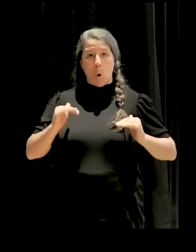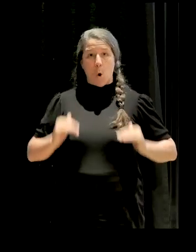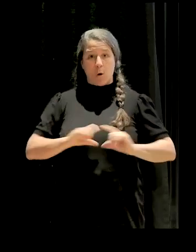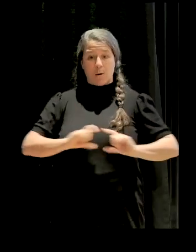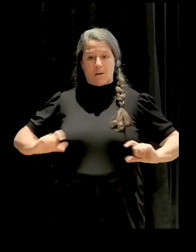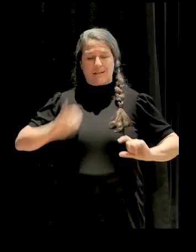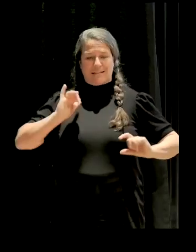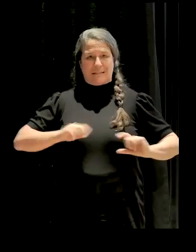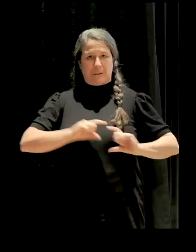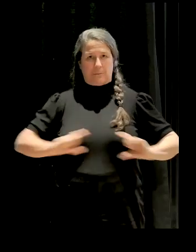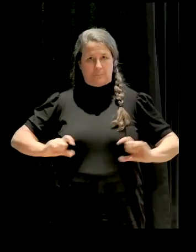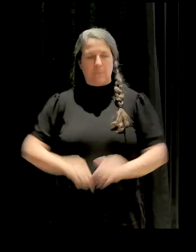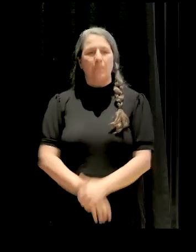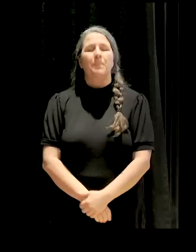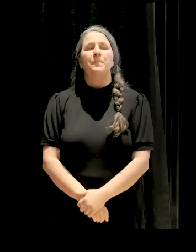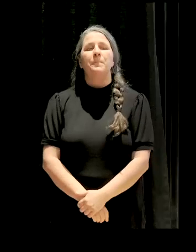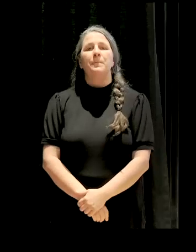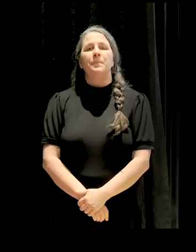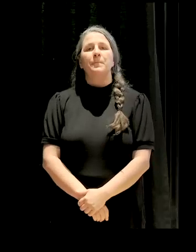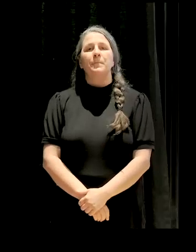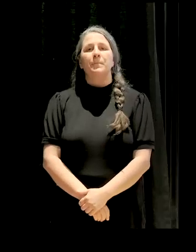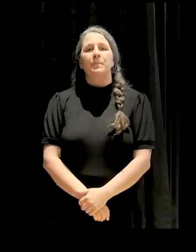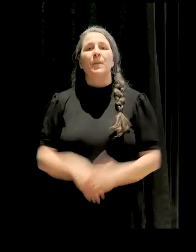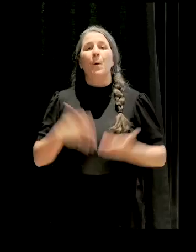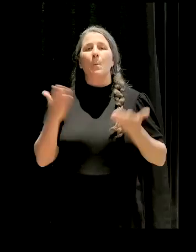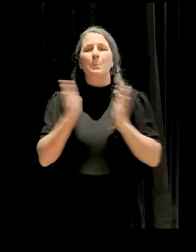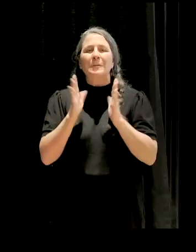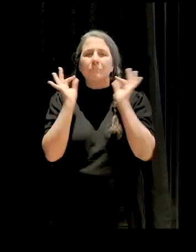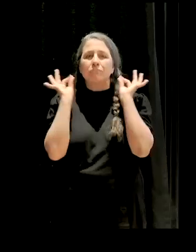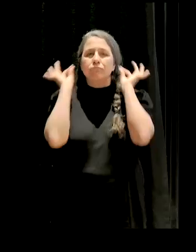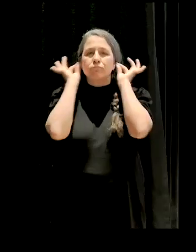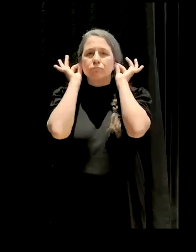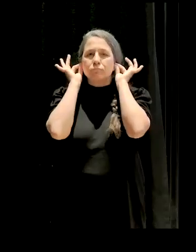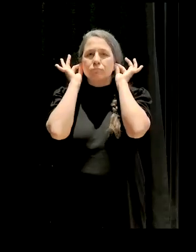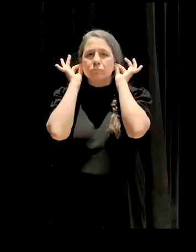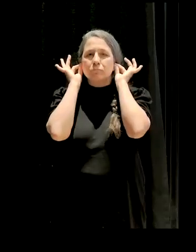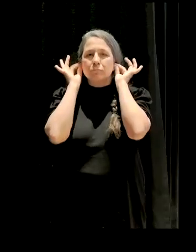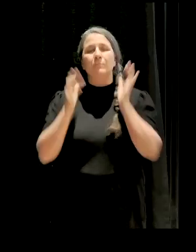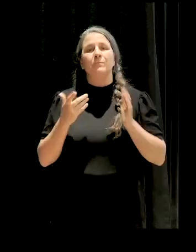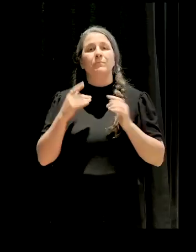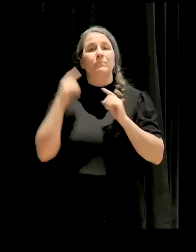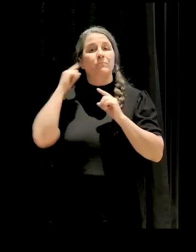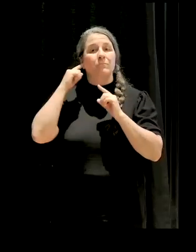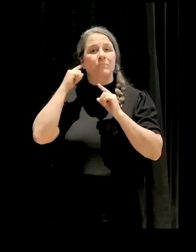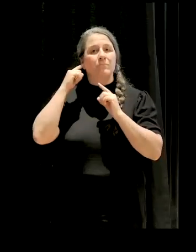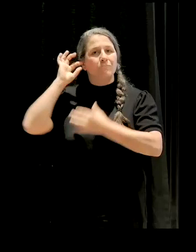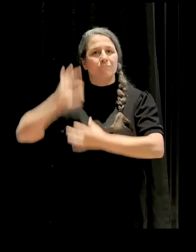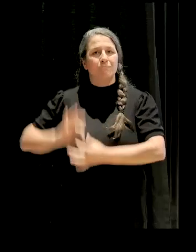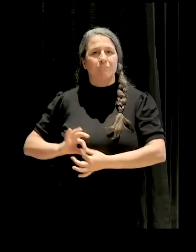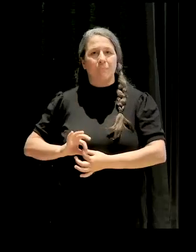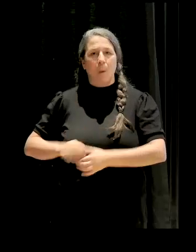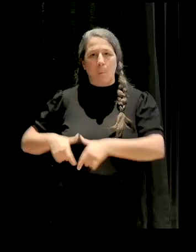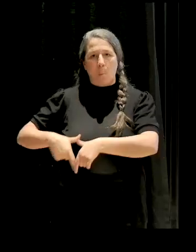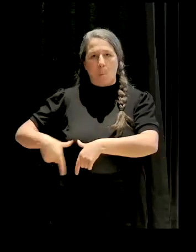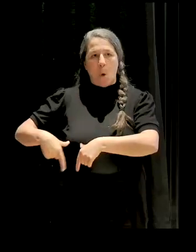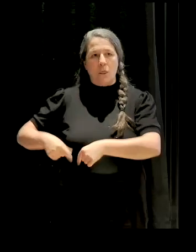l'affiche. Dans le fond, c'est des petits écouteurs qu'on va mettre dans chacune de nos oreilles, puis c'est connecté à une boîte, dans le fond, c'est la batterie,